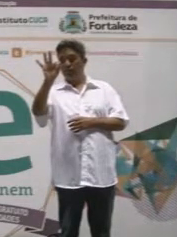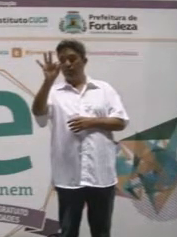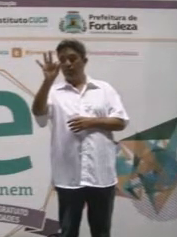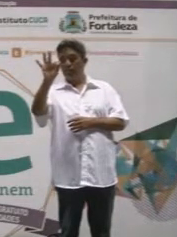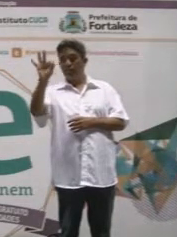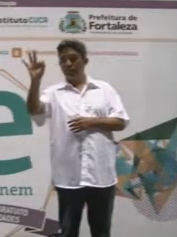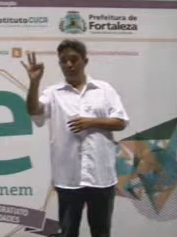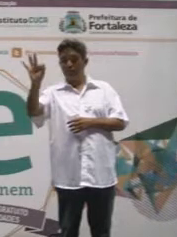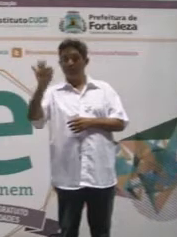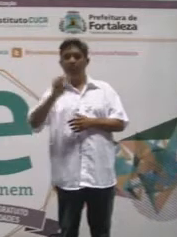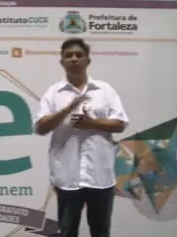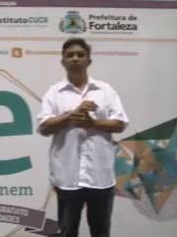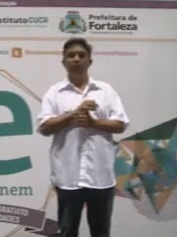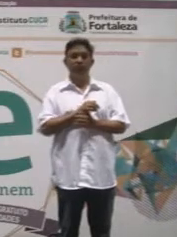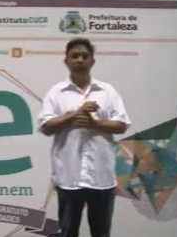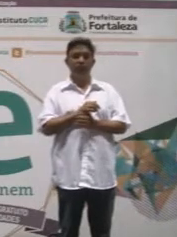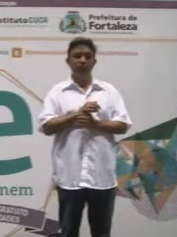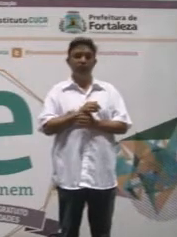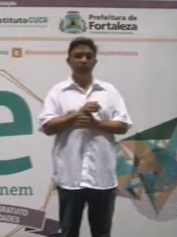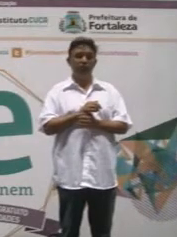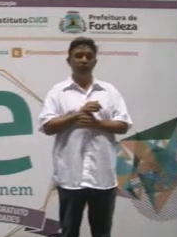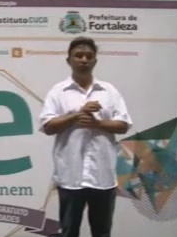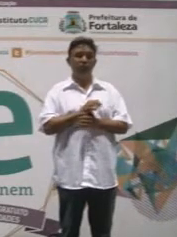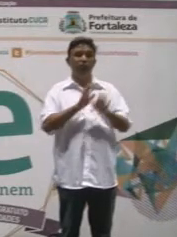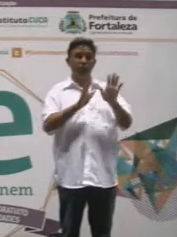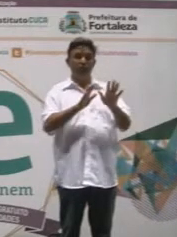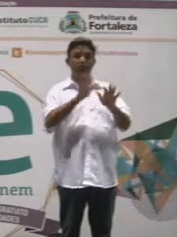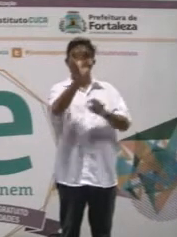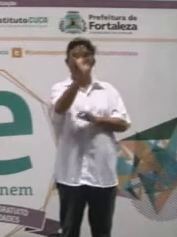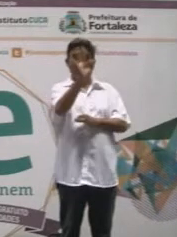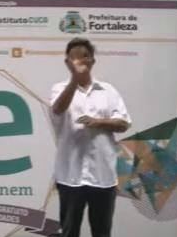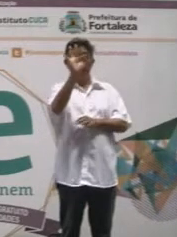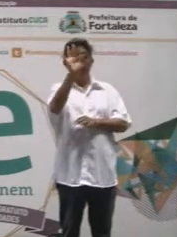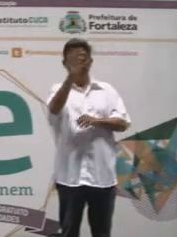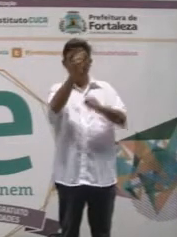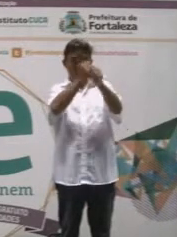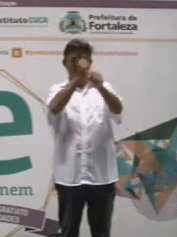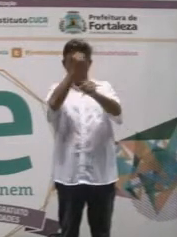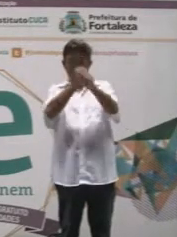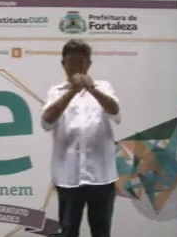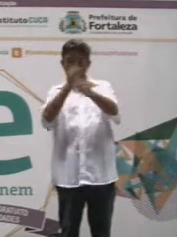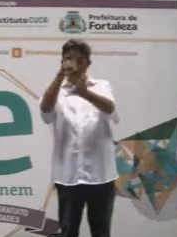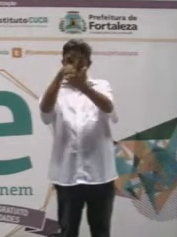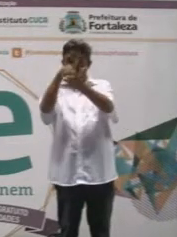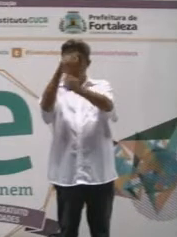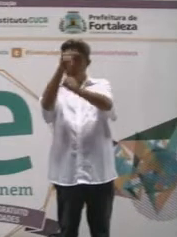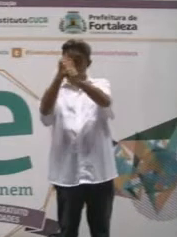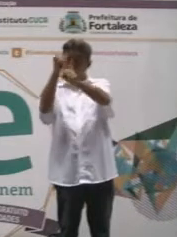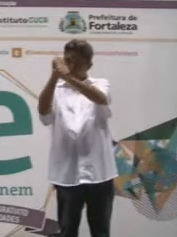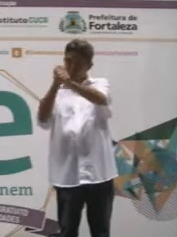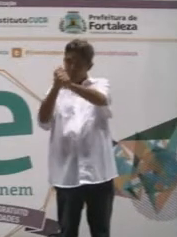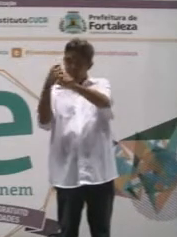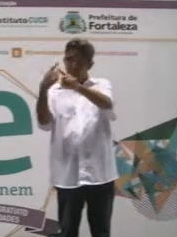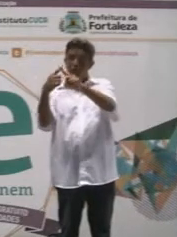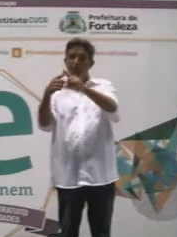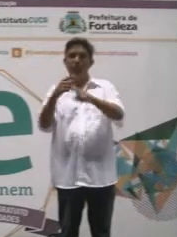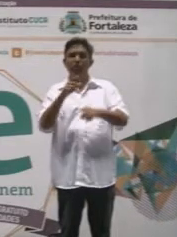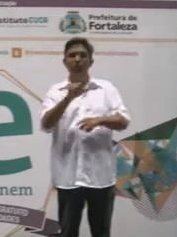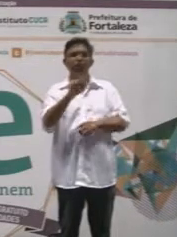falso, falso. Falso, falso, verdadeiro, falso, falso. Por que não tem